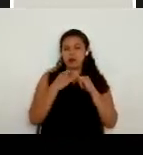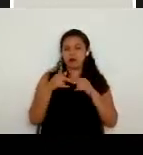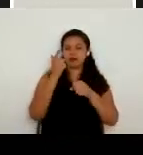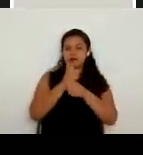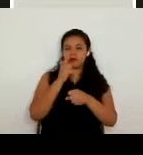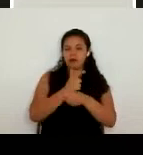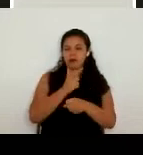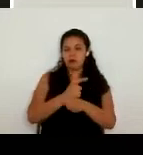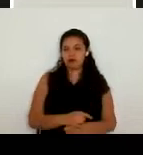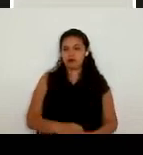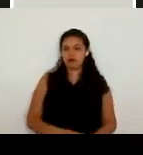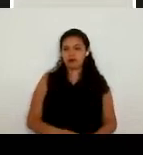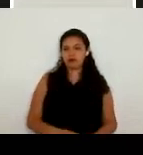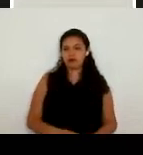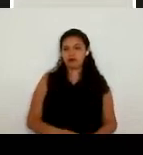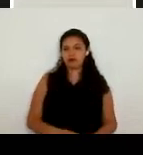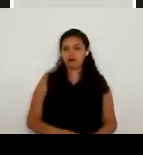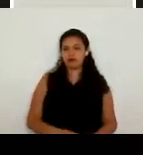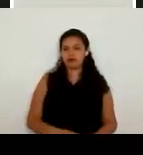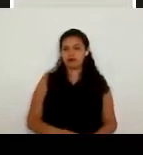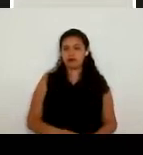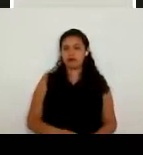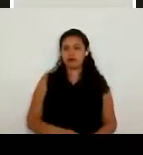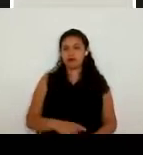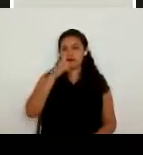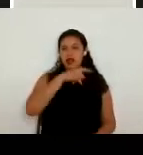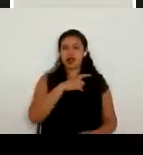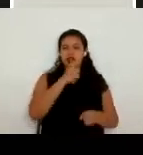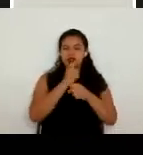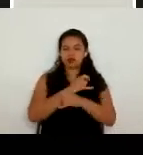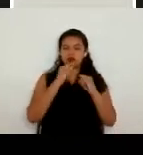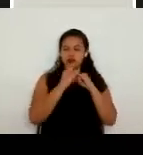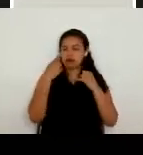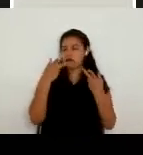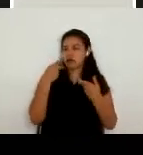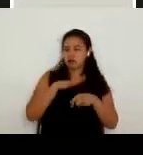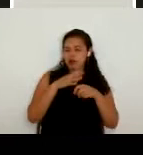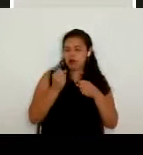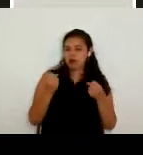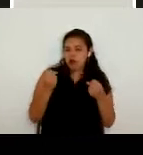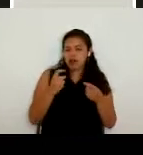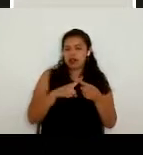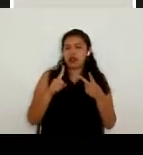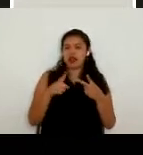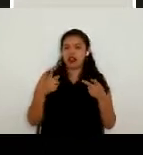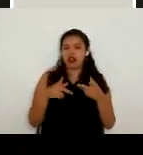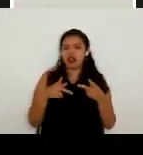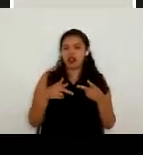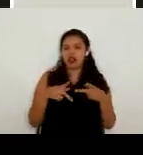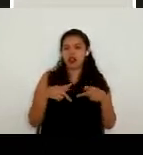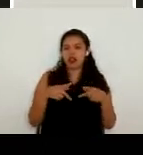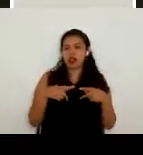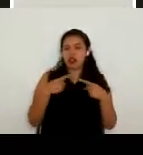diagnóstico situacional sobre cuáles son las fortalezas cuáles las debilidades o áreas de oportunidad que